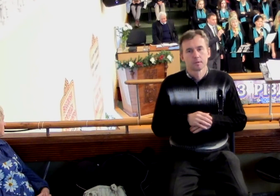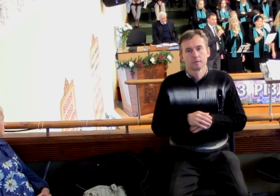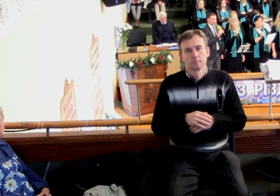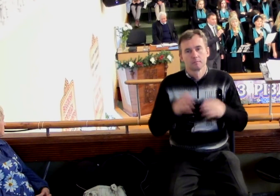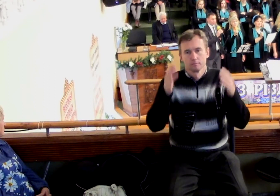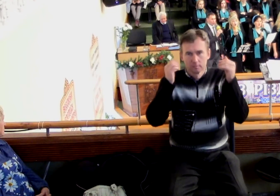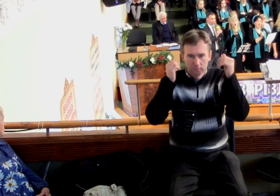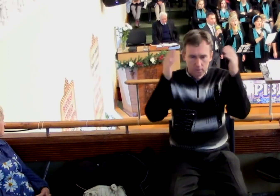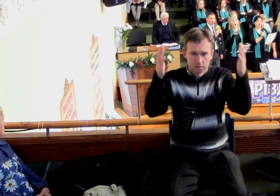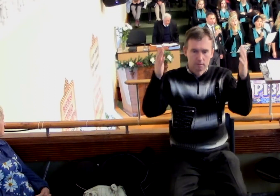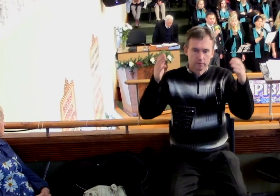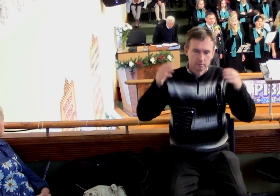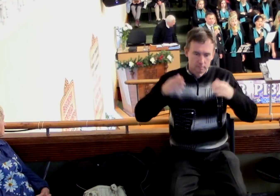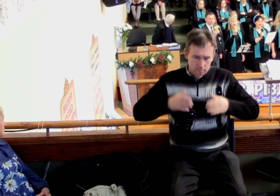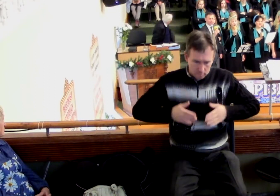Прославлять